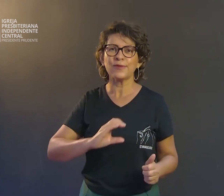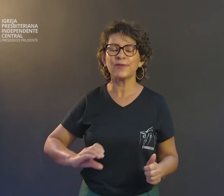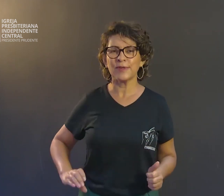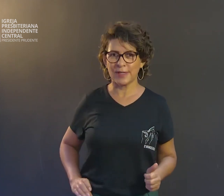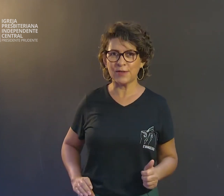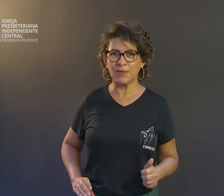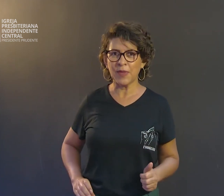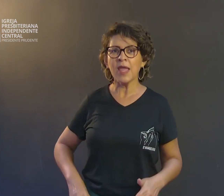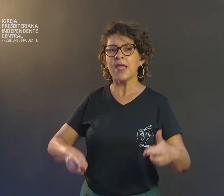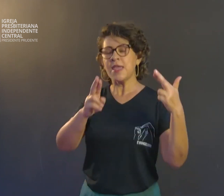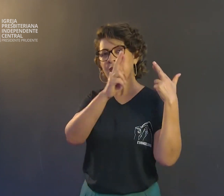Santo exerce em nós.